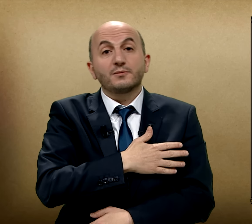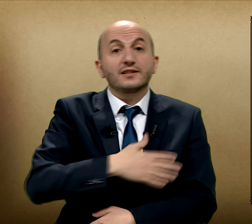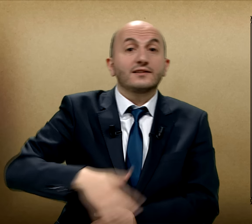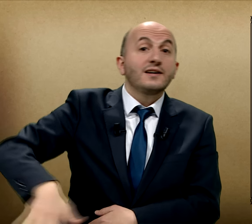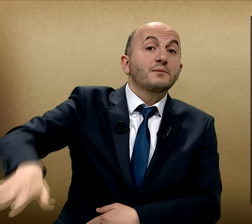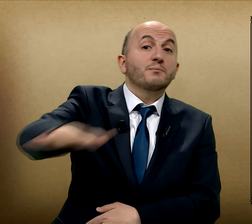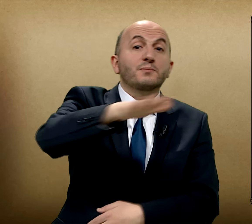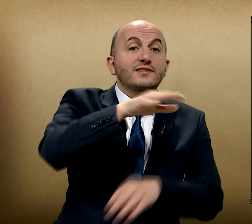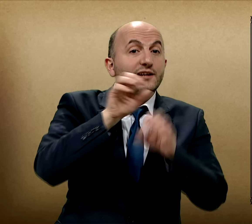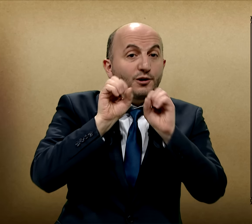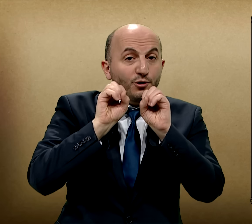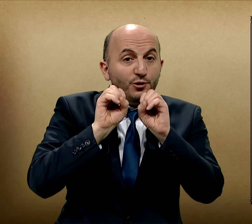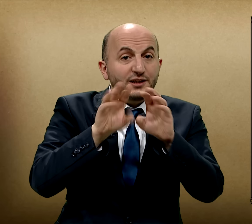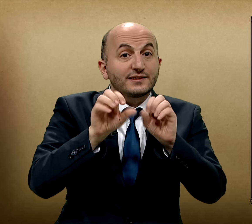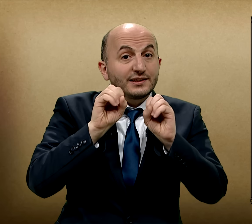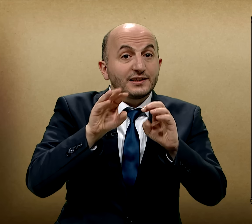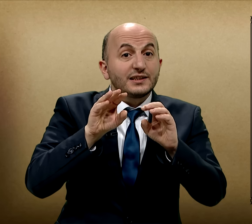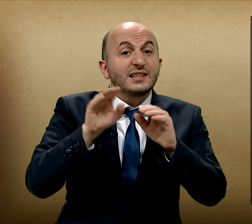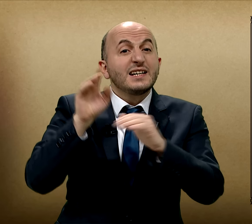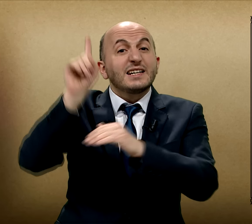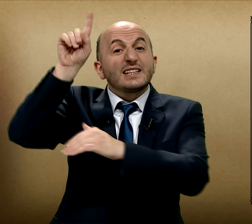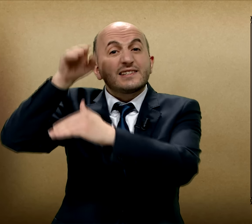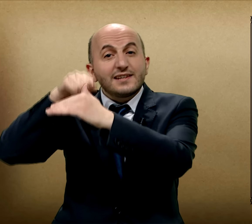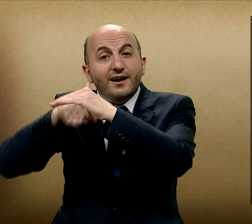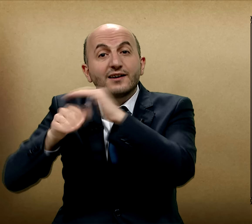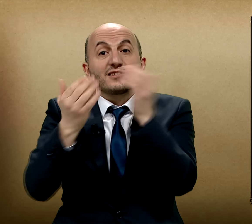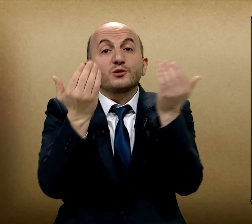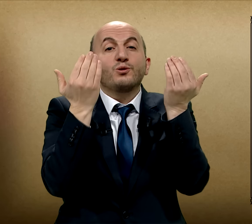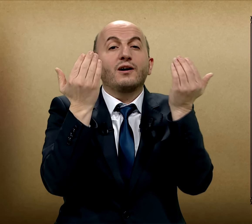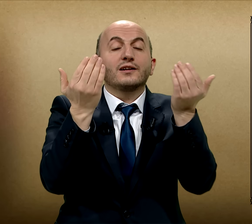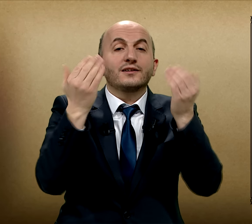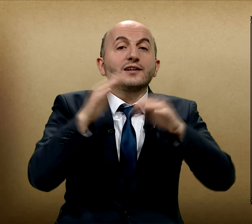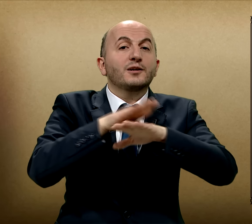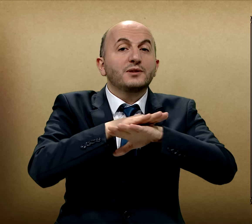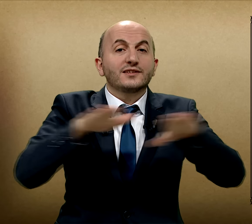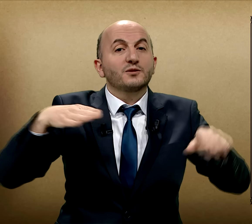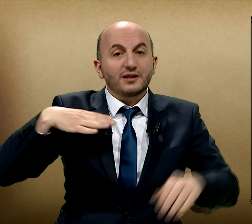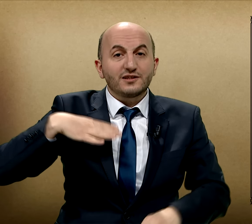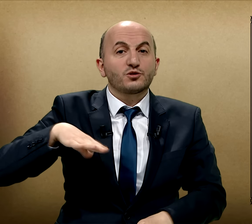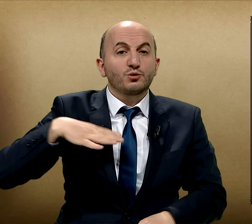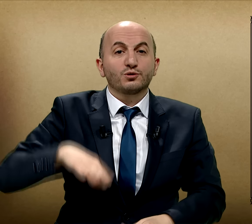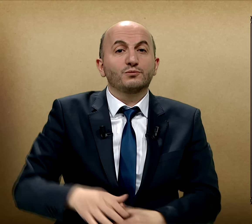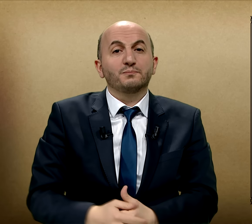sellemin bizlere öğrettiği istiaze dualarıyla bitirmek istiyorum.